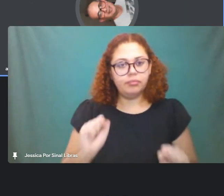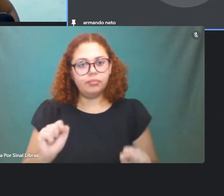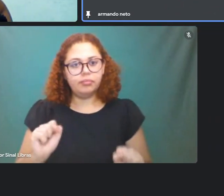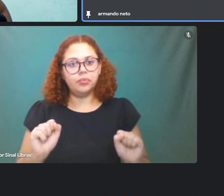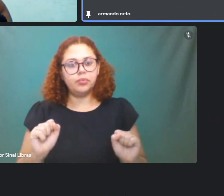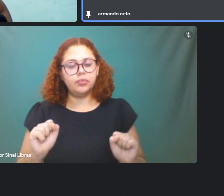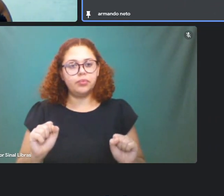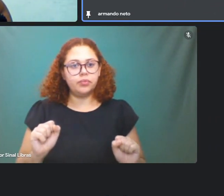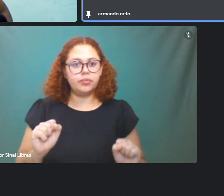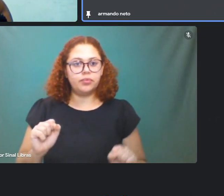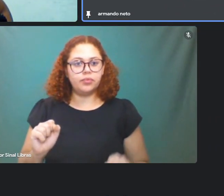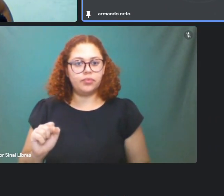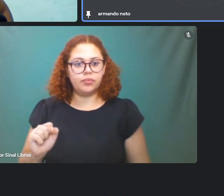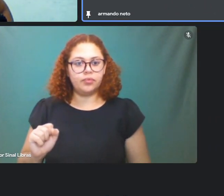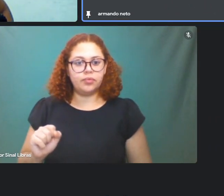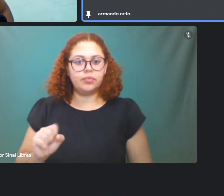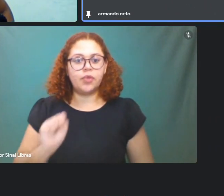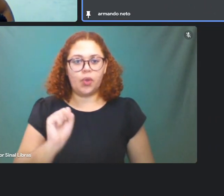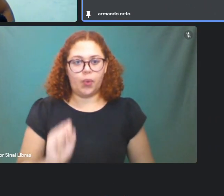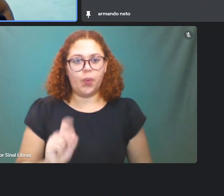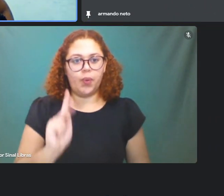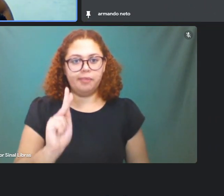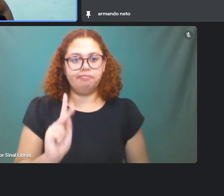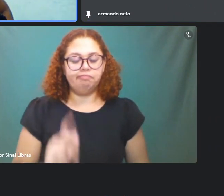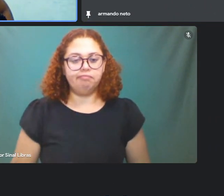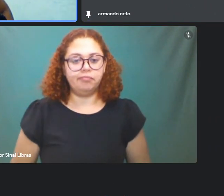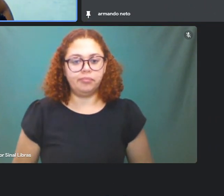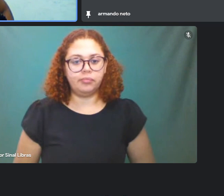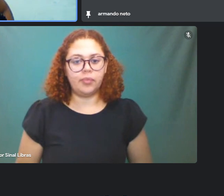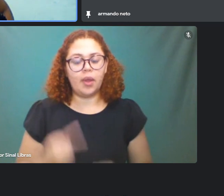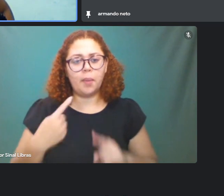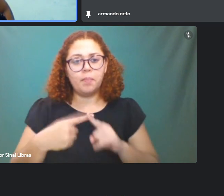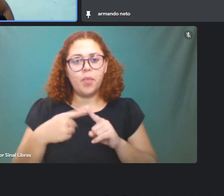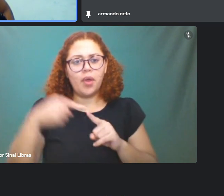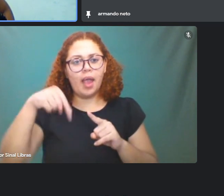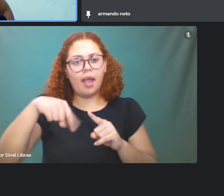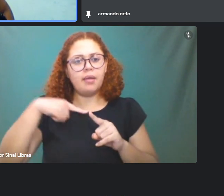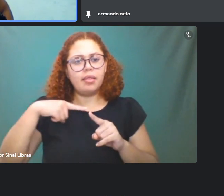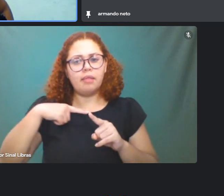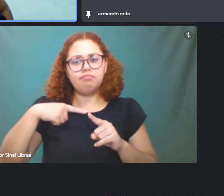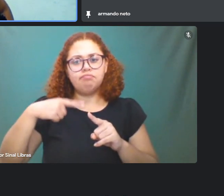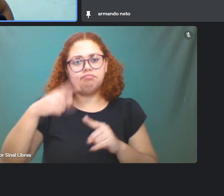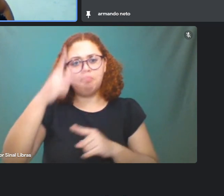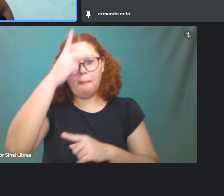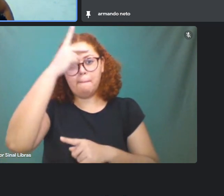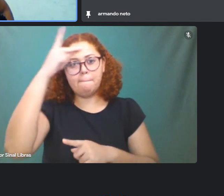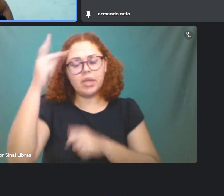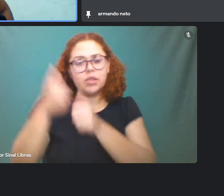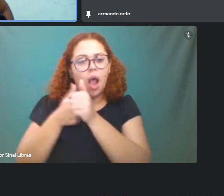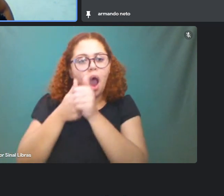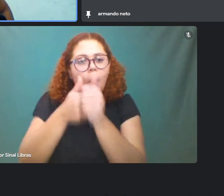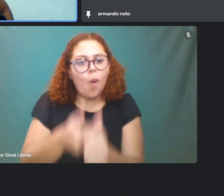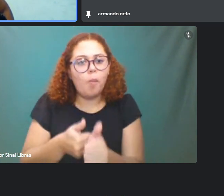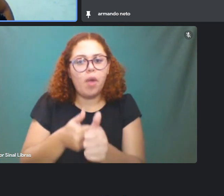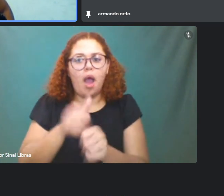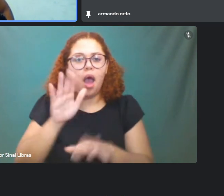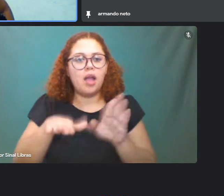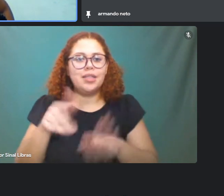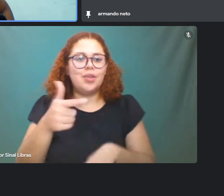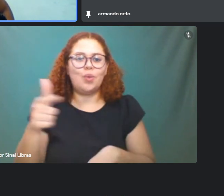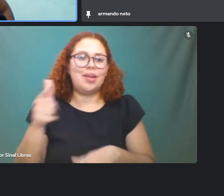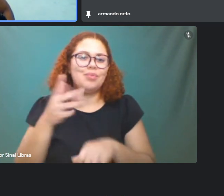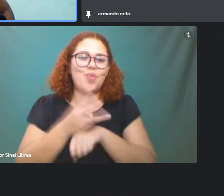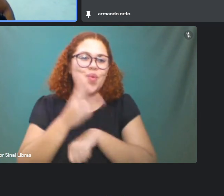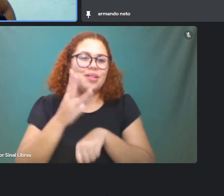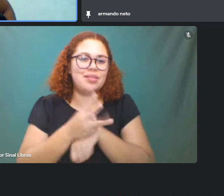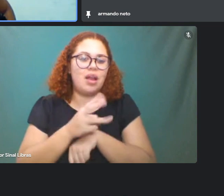passar, fica mais vinculado, certo? Certo, porque aqui tem pessoas que estão acompanhando que podem não ter acesso ao Zap depois. Se tu falar